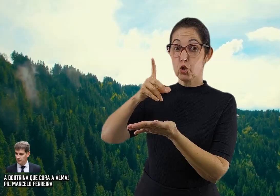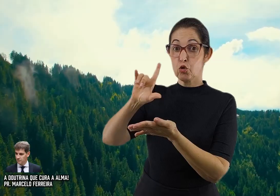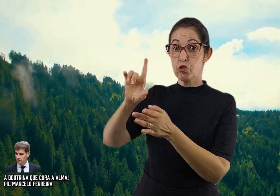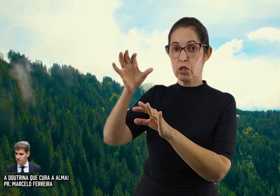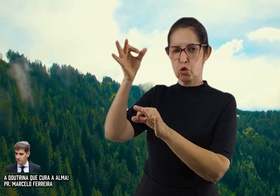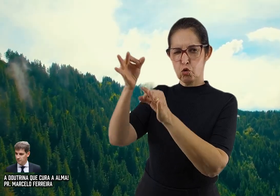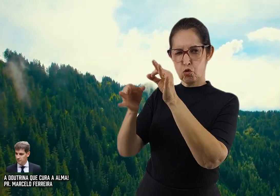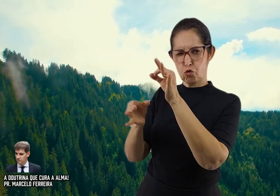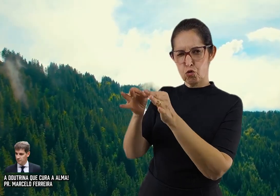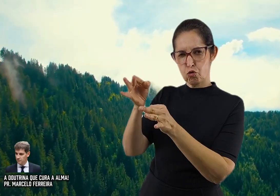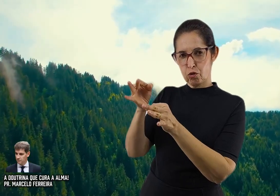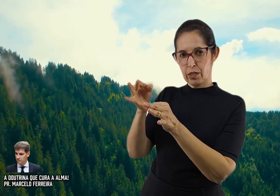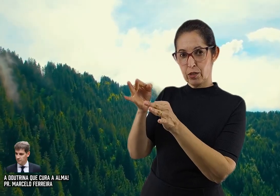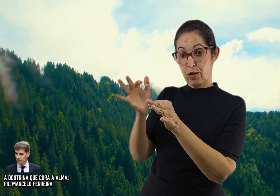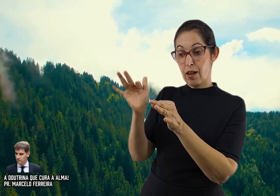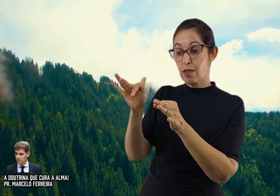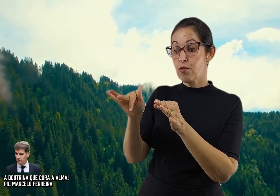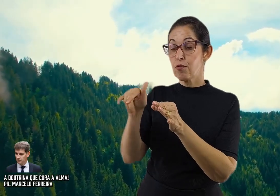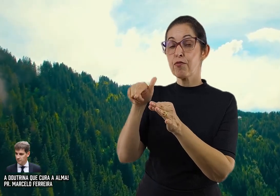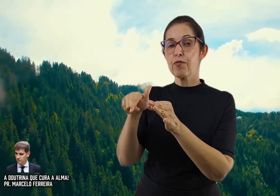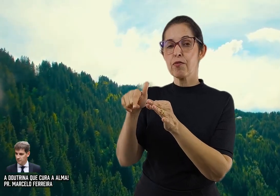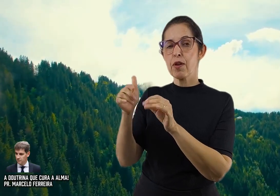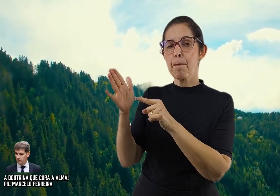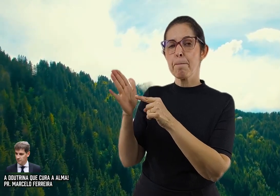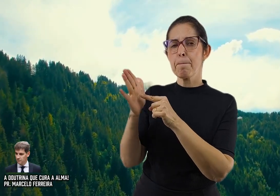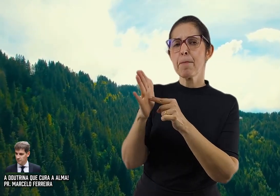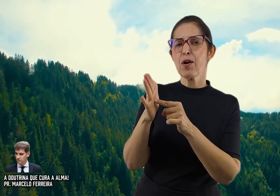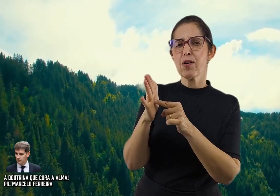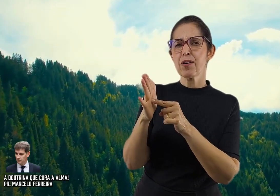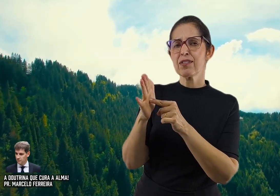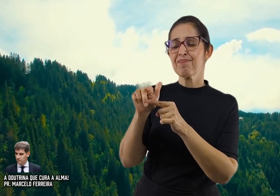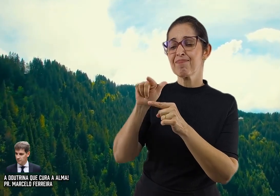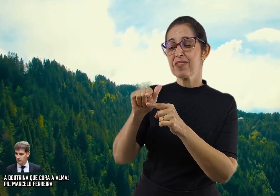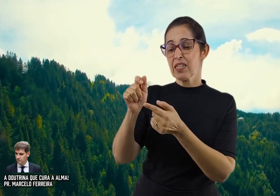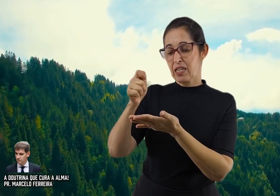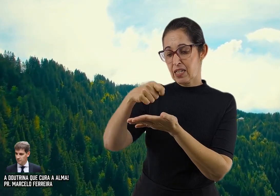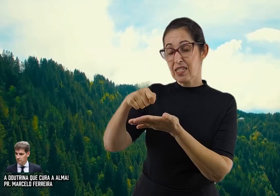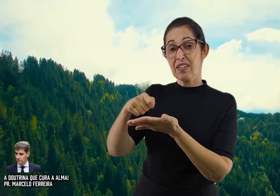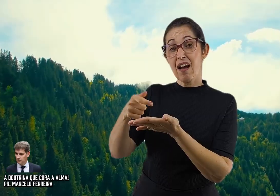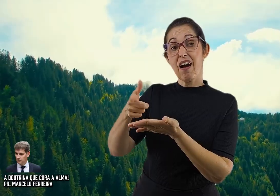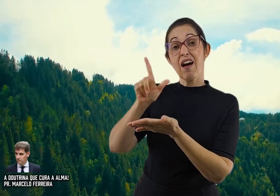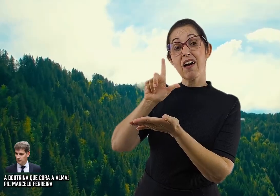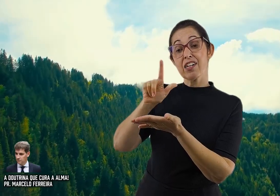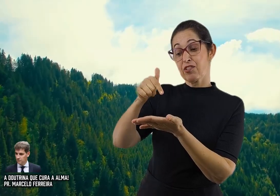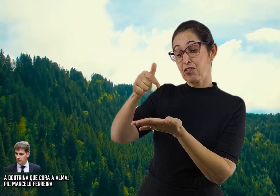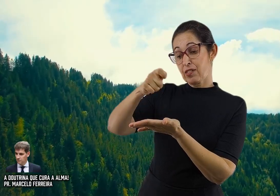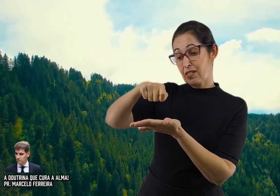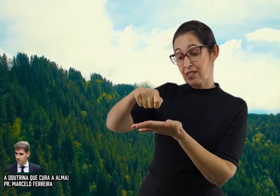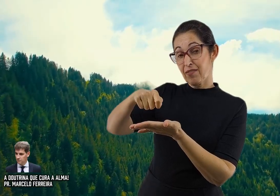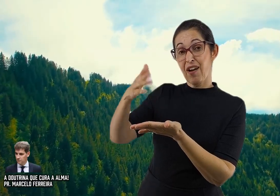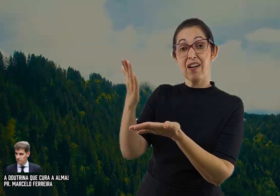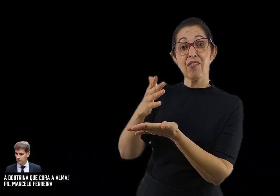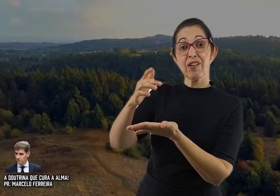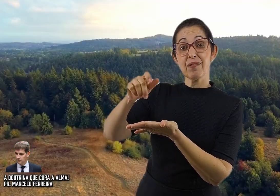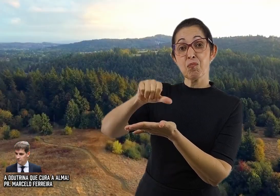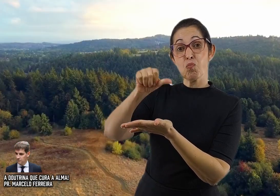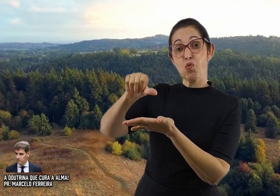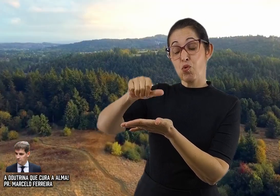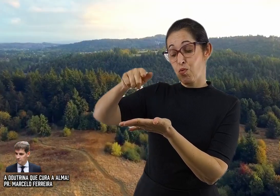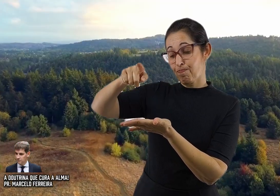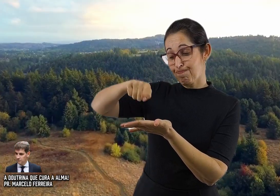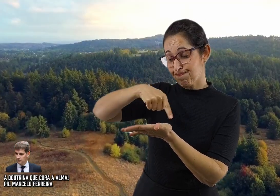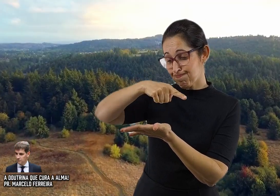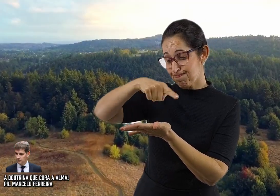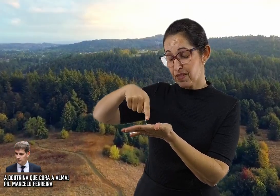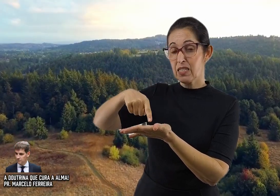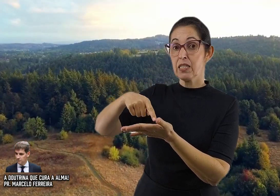final, vai estar lá. Que já foi escrito e foi riscado. Então nós não podemos perder temor. O